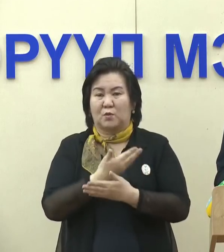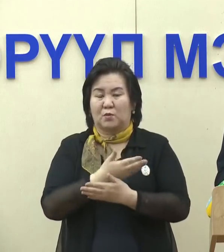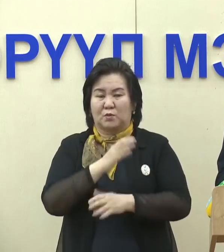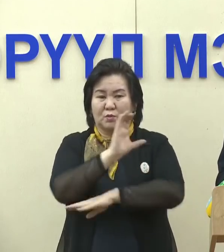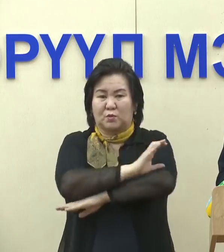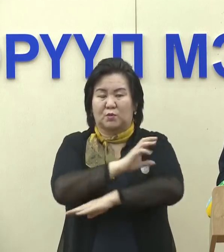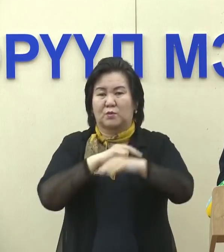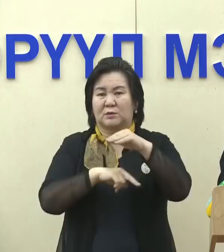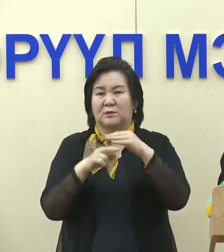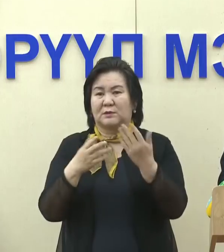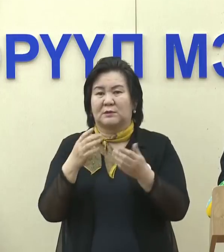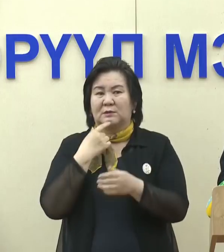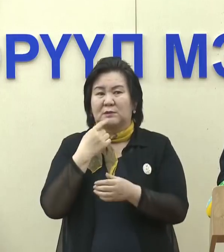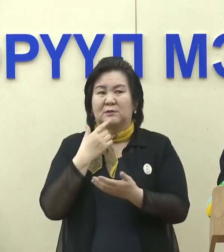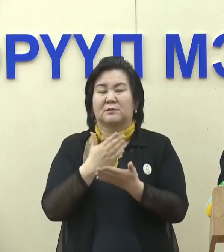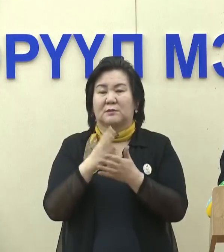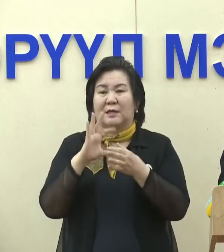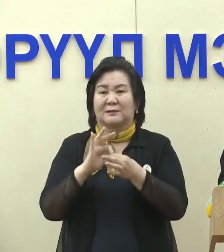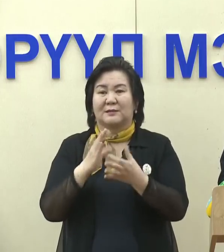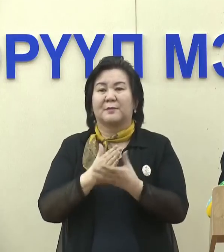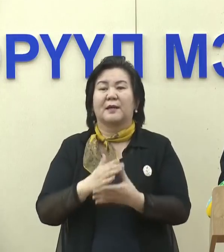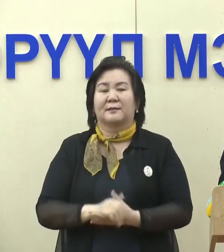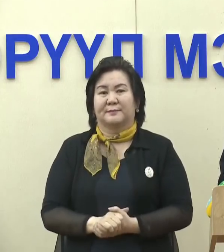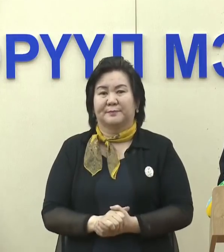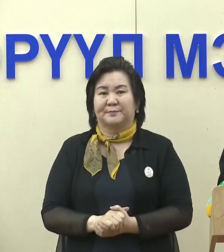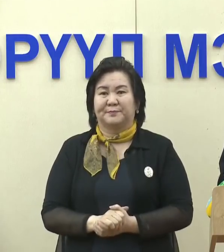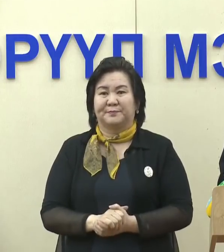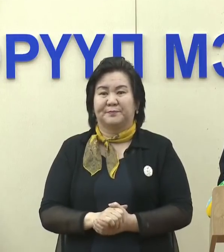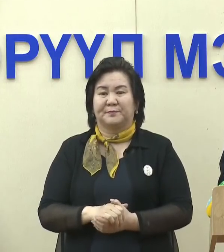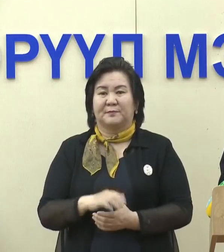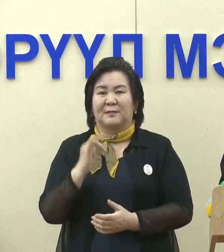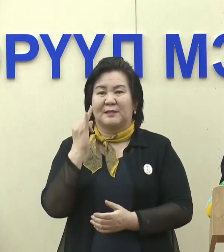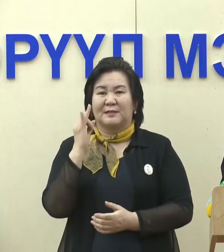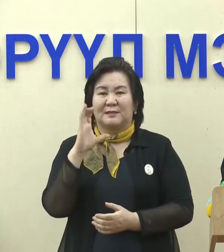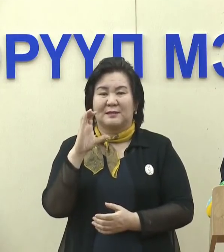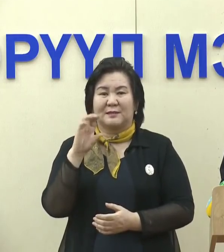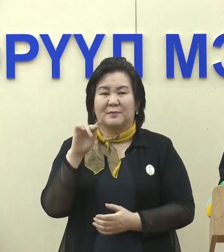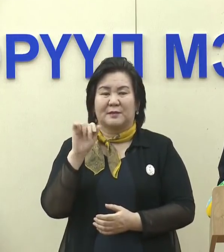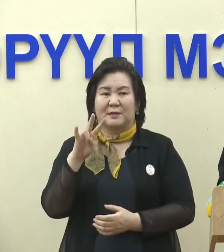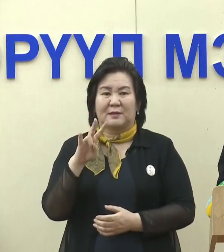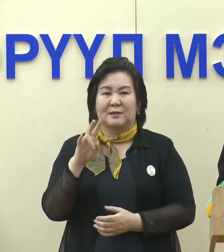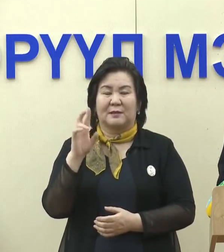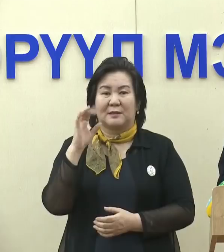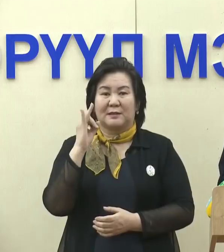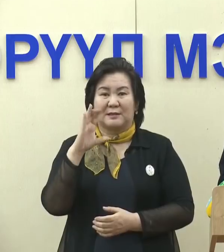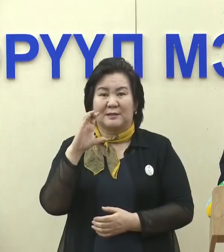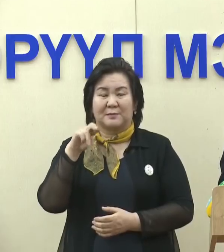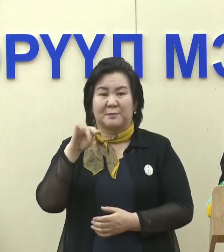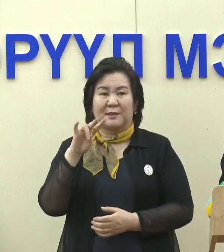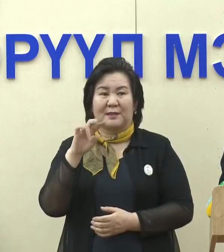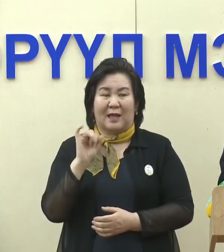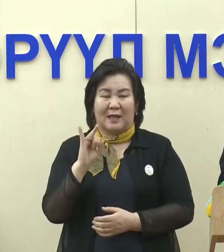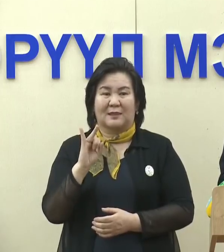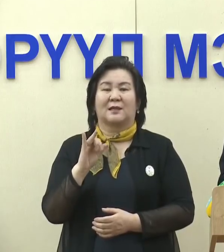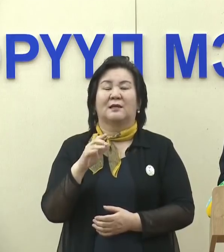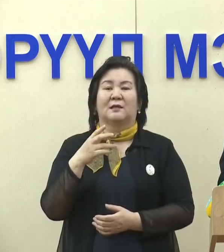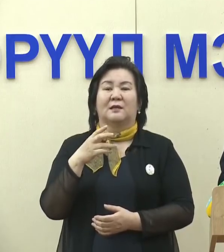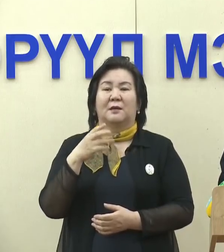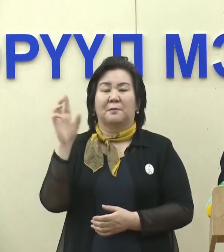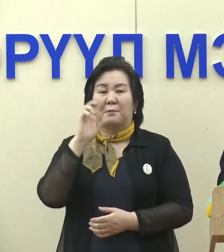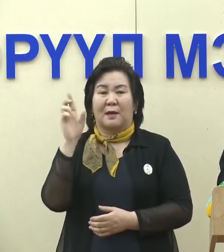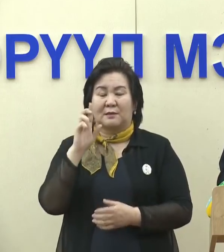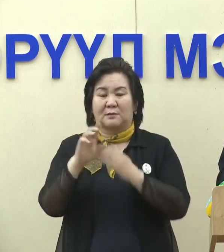сургууль завсарсан байгаа юм байна. За Их Британд энэ баасан гарагаас эхлэн тодорхойгүй хугацаагаар